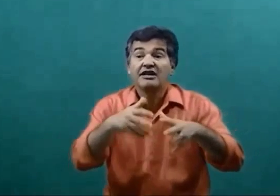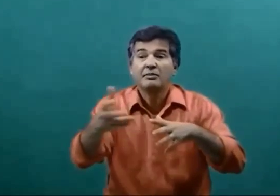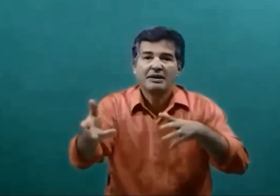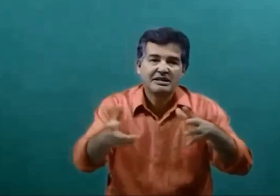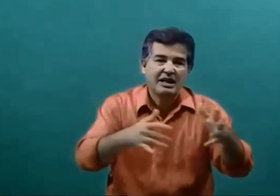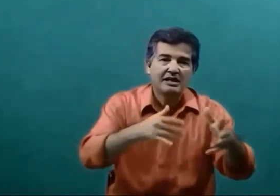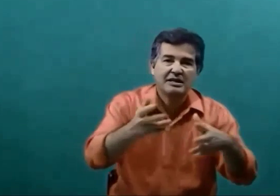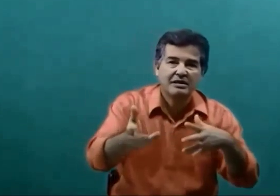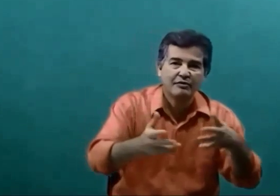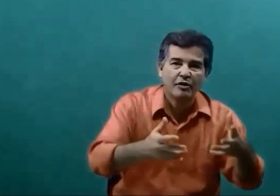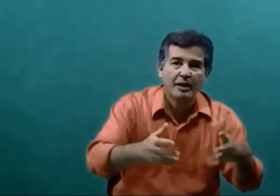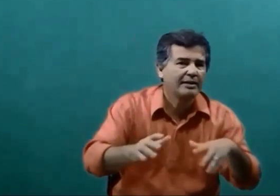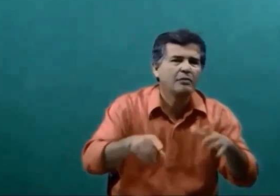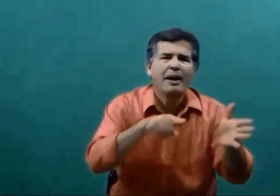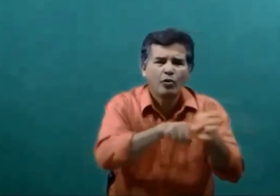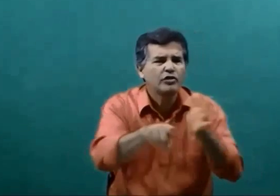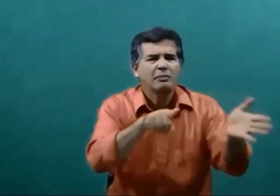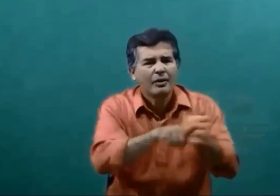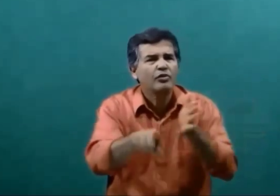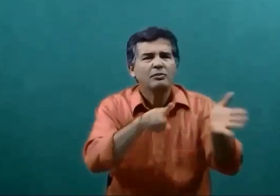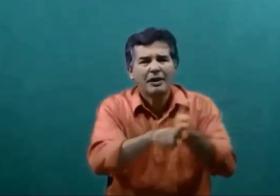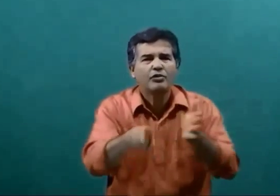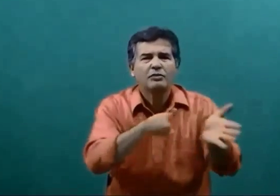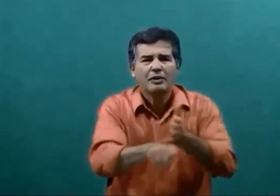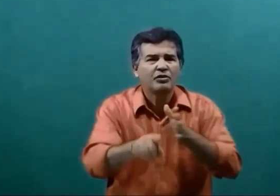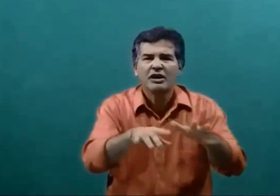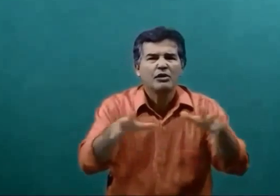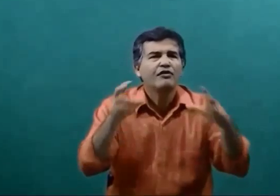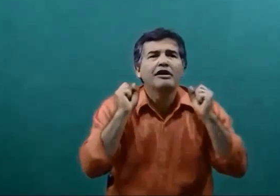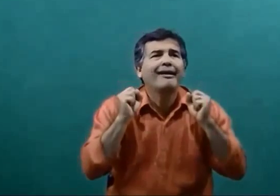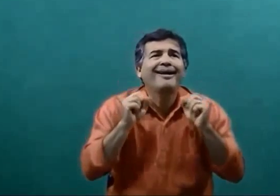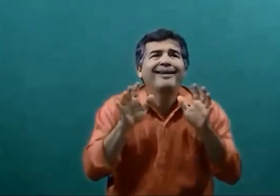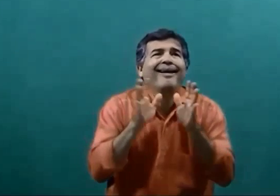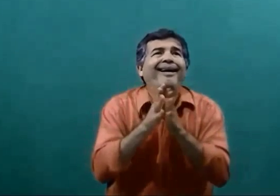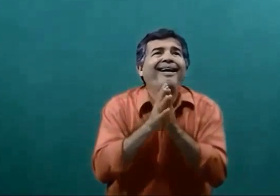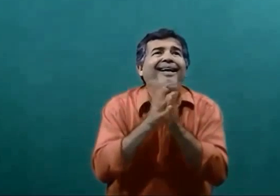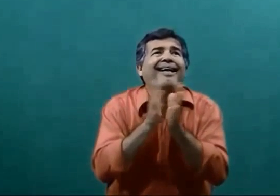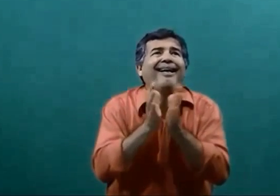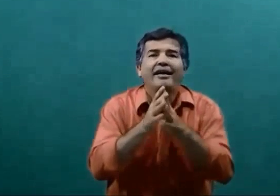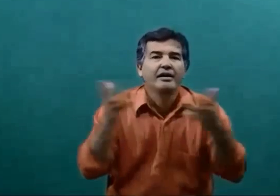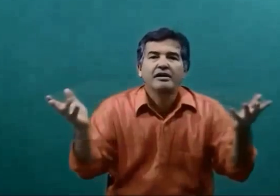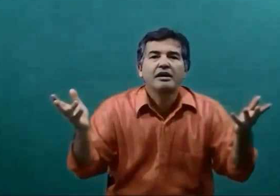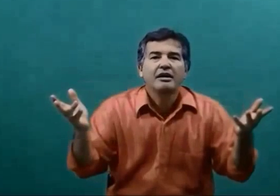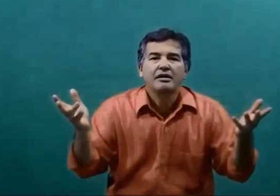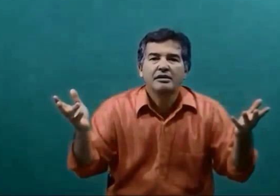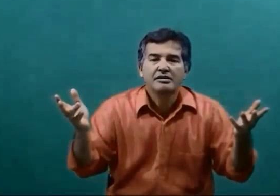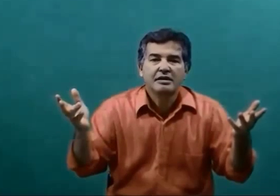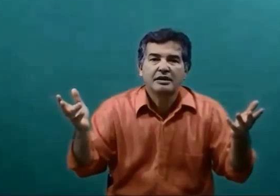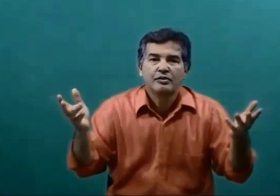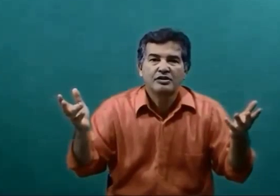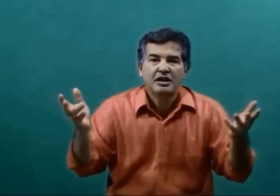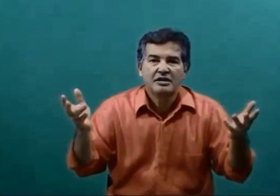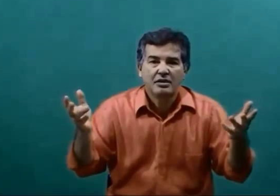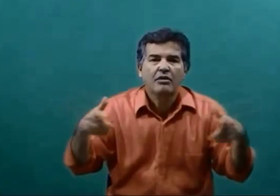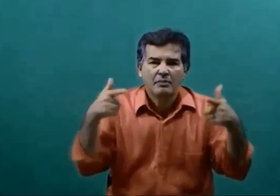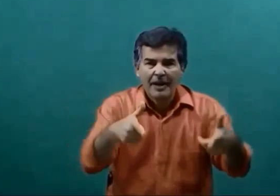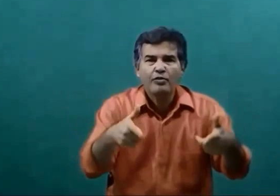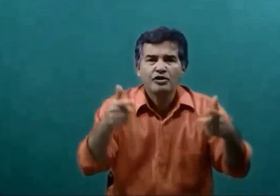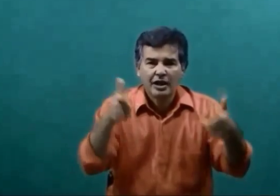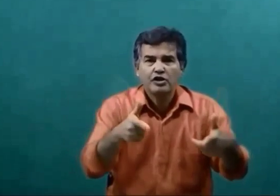ter paciência de informar. Então pergunte. Não fique calado e sem ter consciência, não. Pergunte,